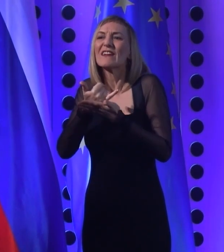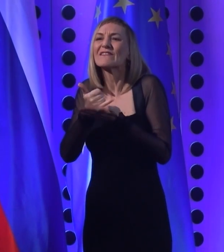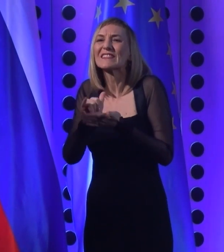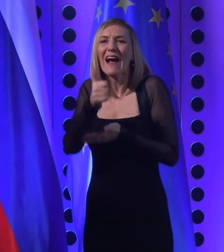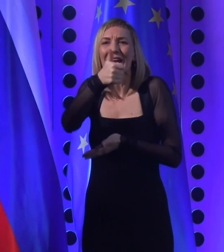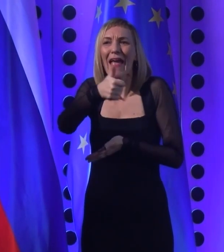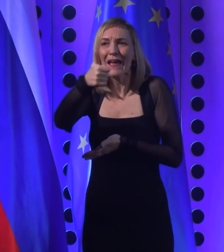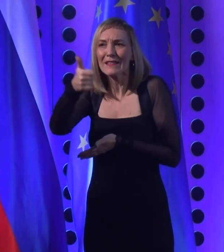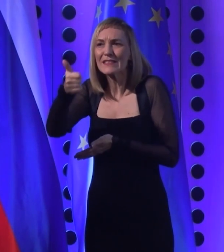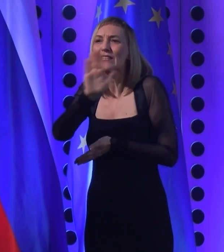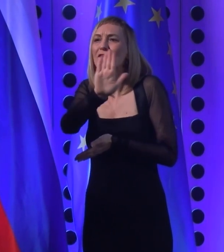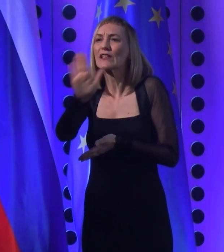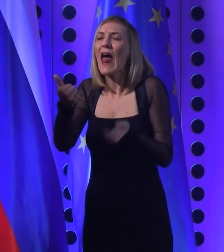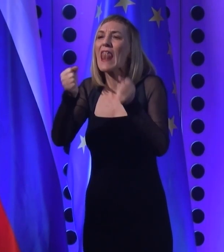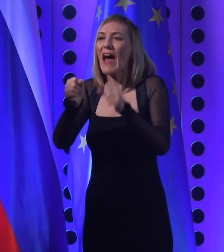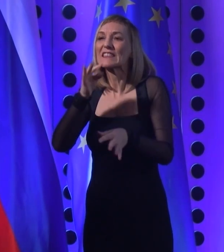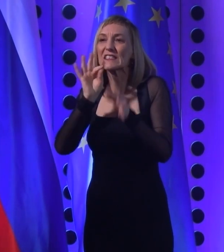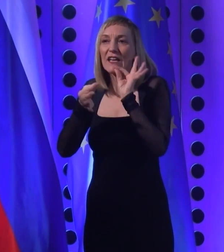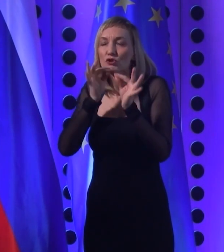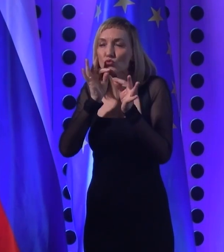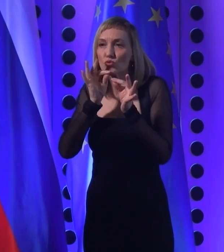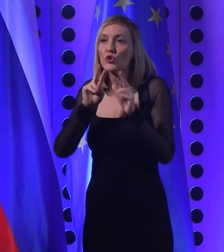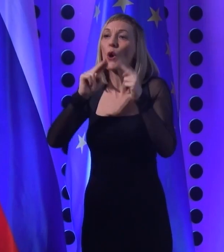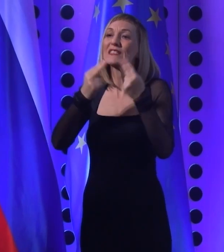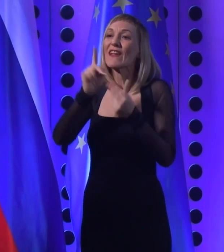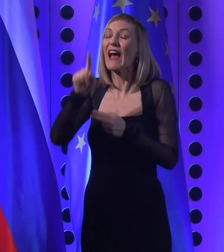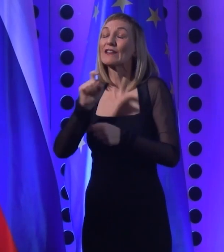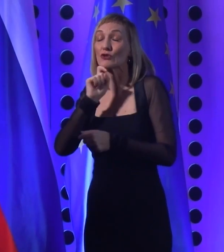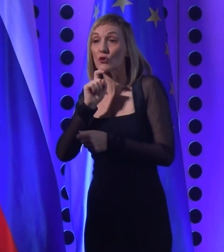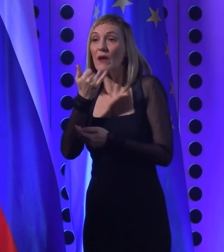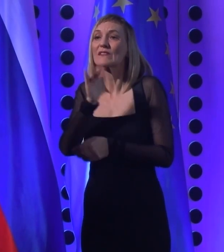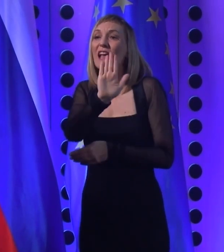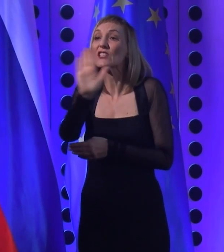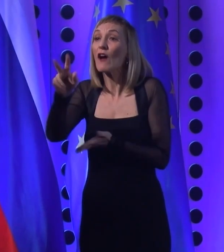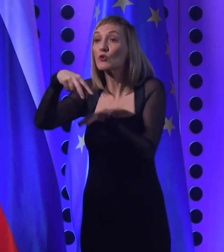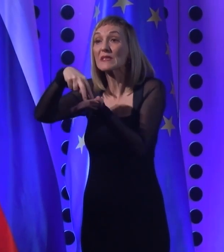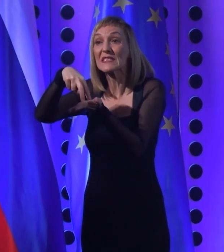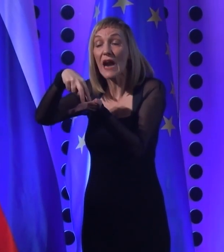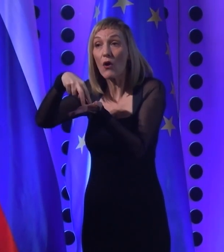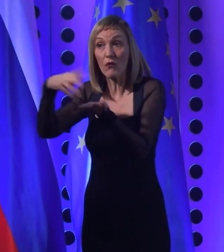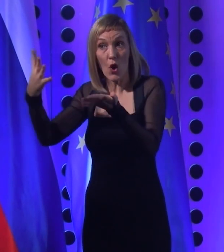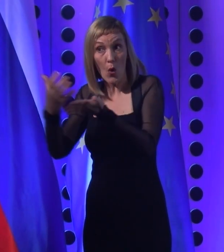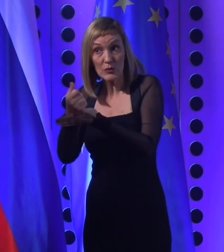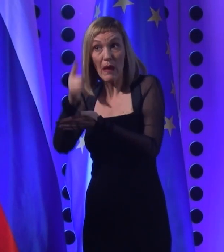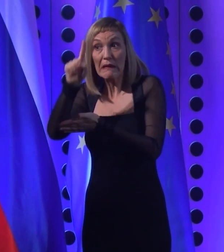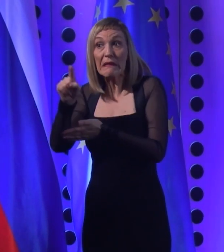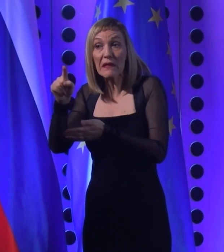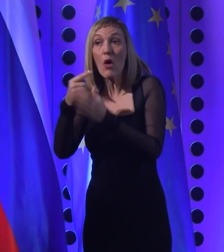edinstven svojo izkušnjo, sveta in zgodbo, vsak s svojimi strahovi, uspehi in